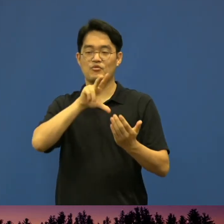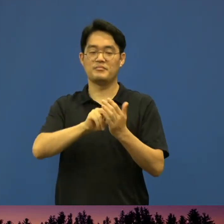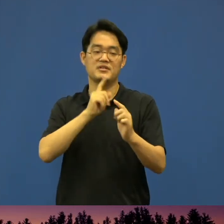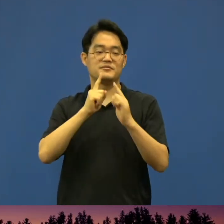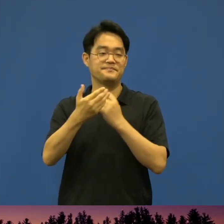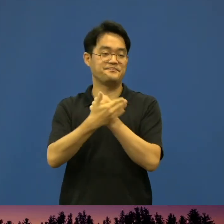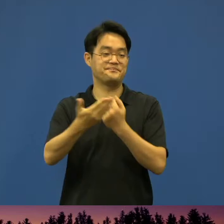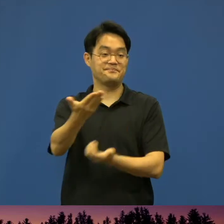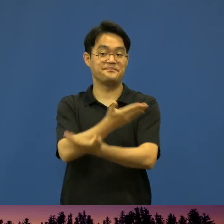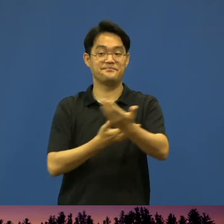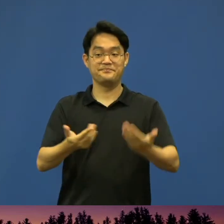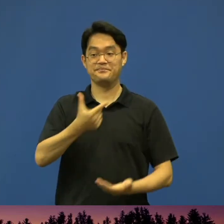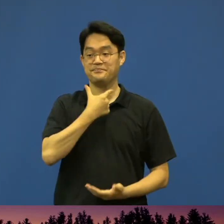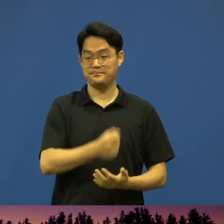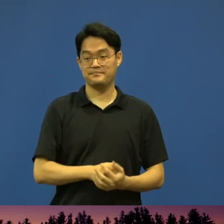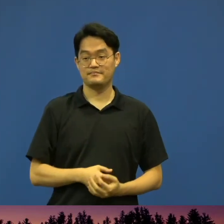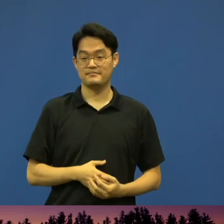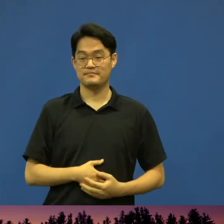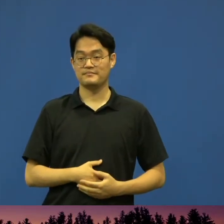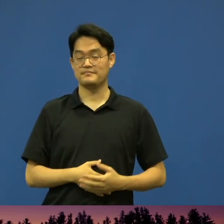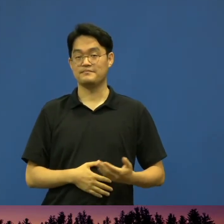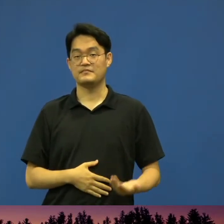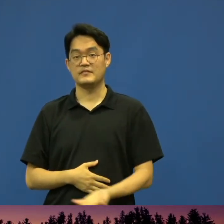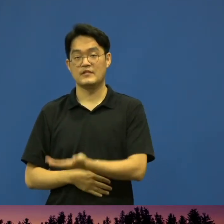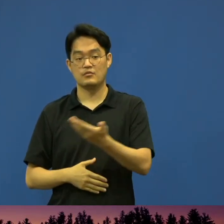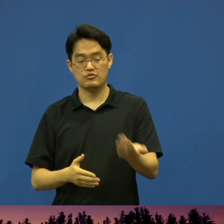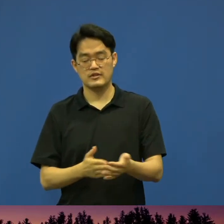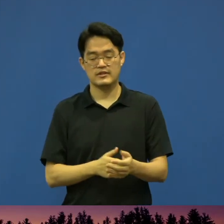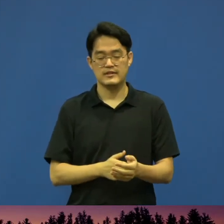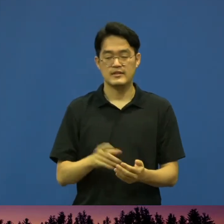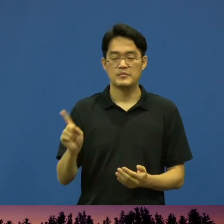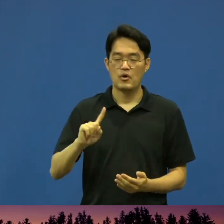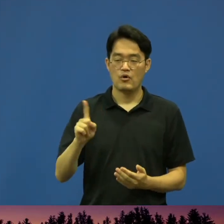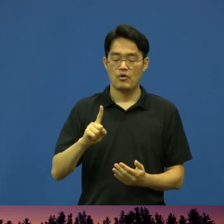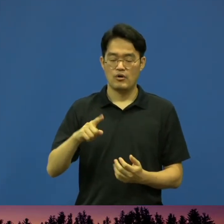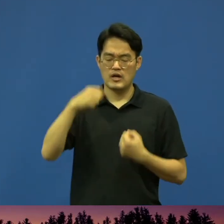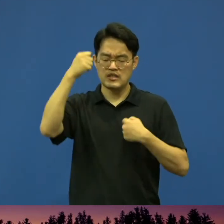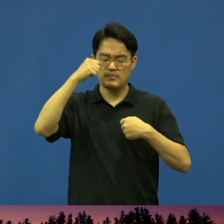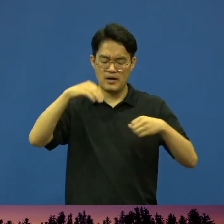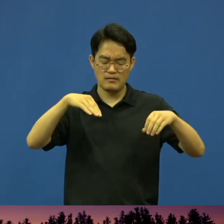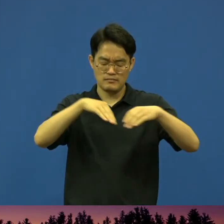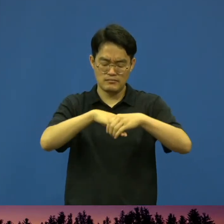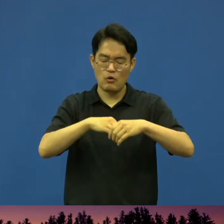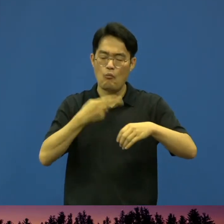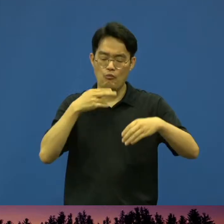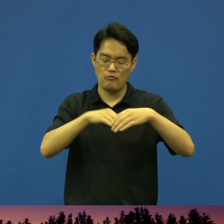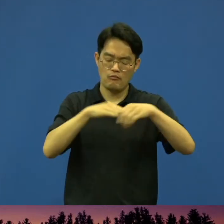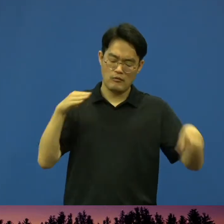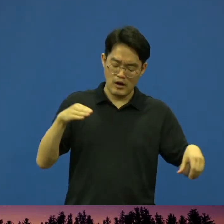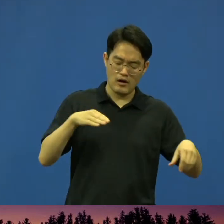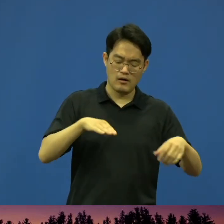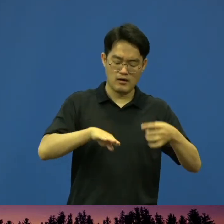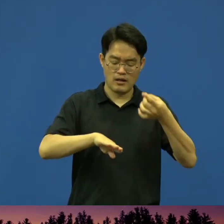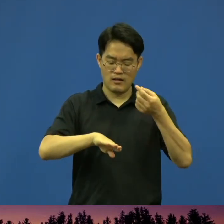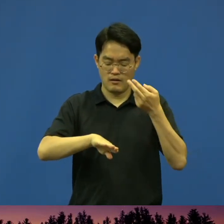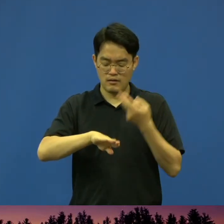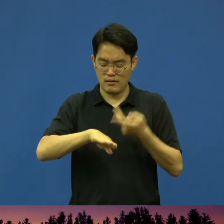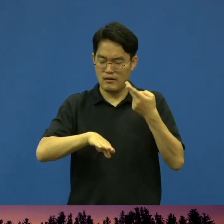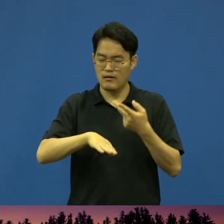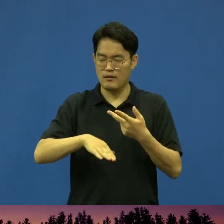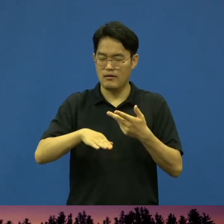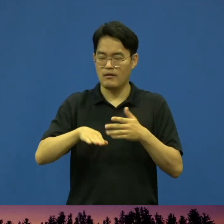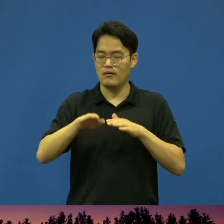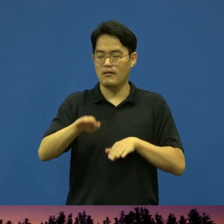맨발의 이 마라토너 이 아베베를 아십니까? 맨발의 마라토너라는 별명이 있죠. 이